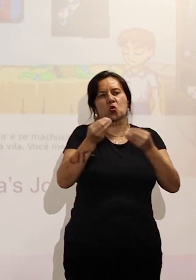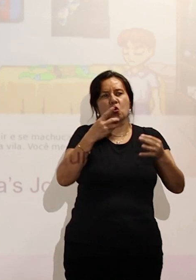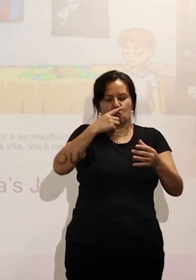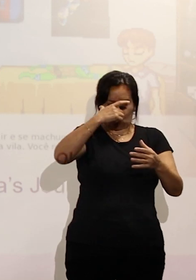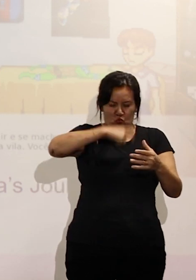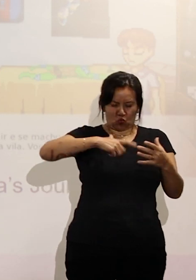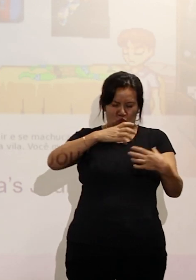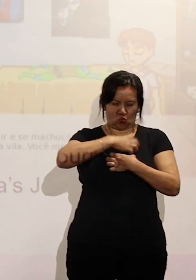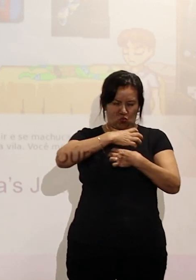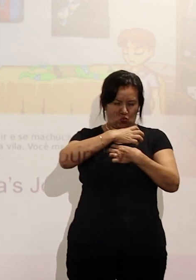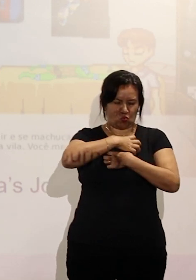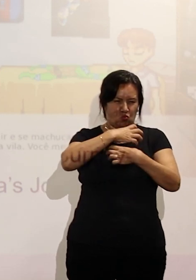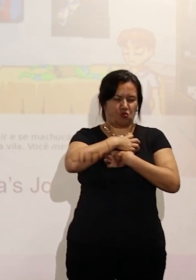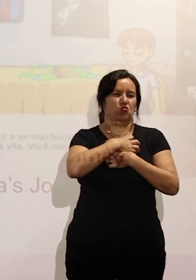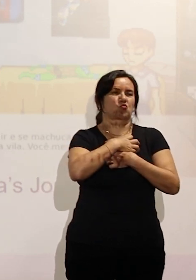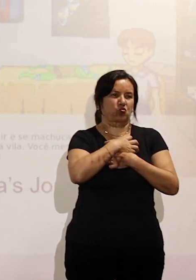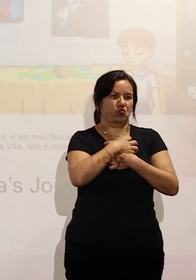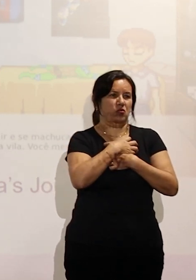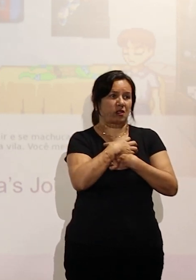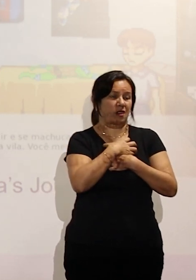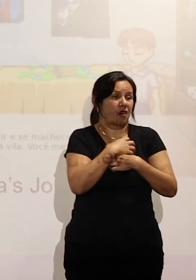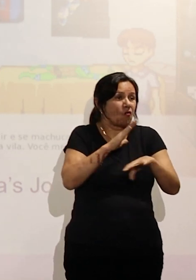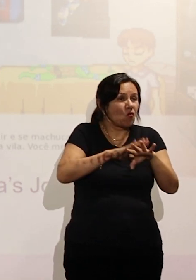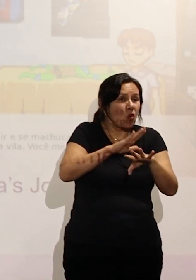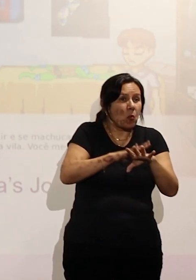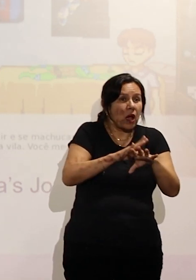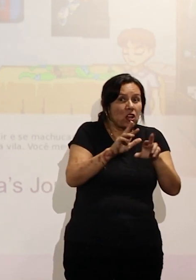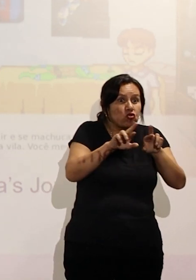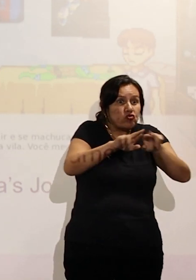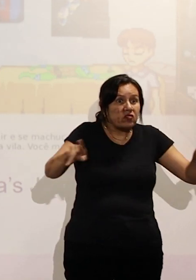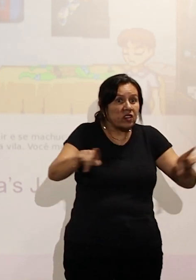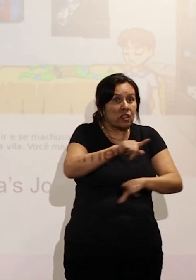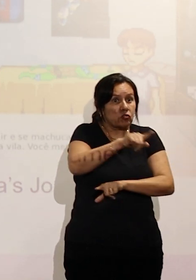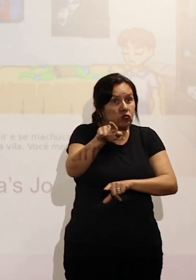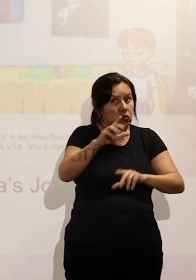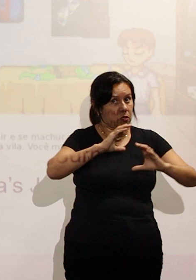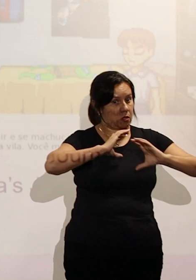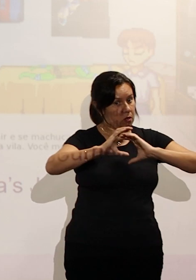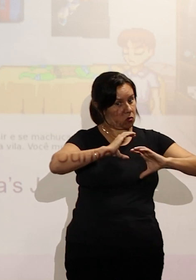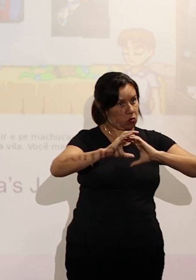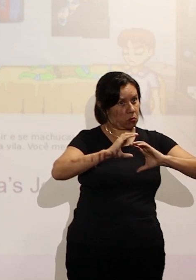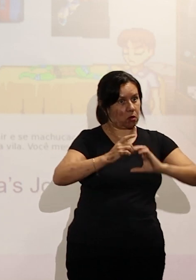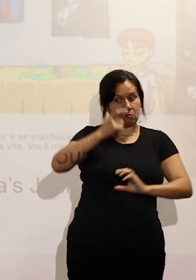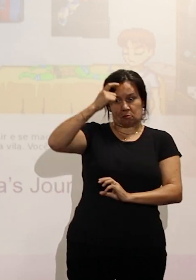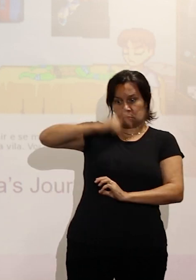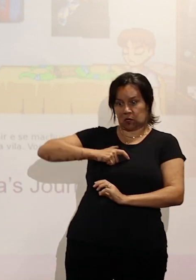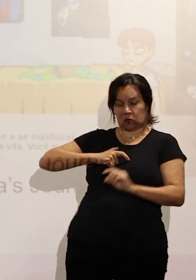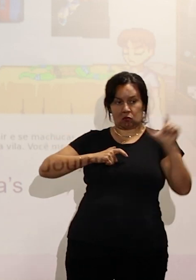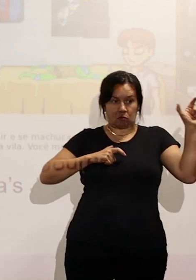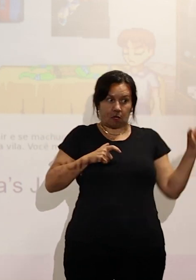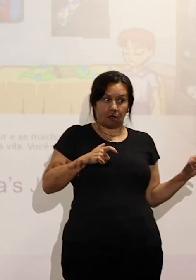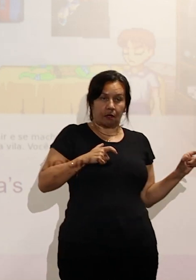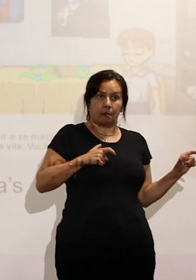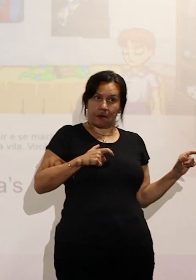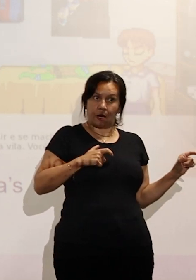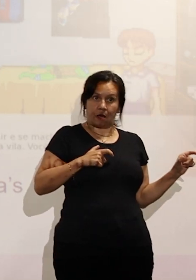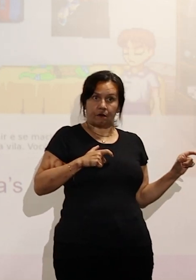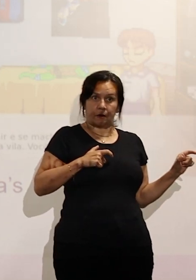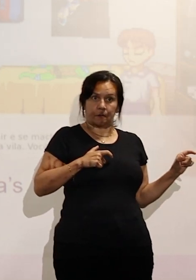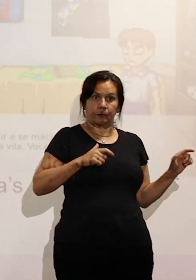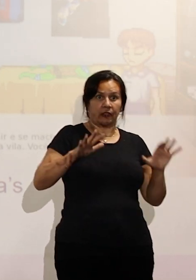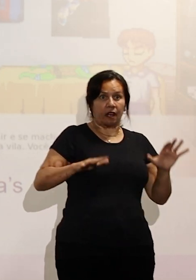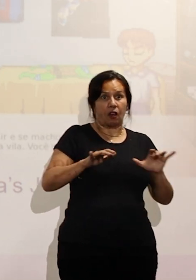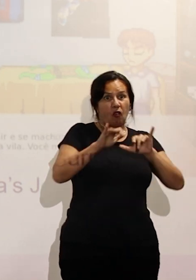dela. Então, são formas diferentes de você comunicar. Nesse caso, usaram tanto a imagem quanto o texto. Que é uma coisa que eu falo,